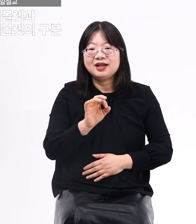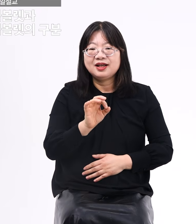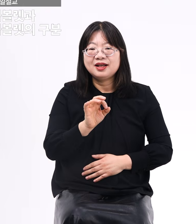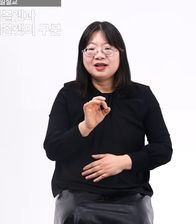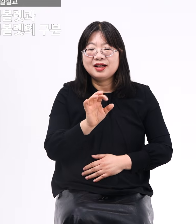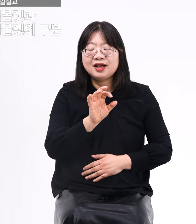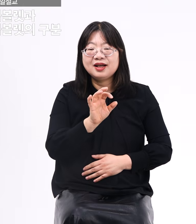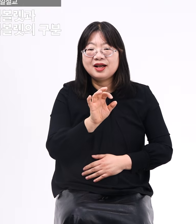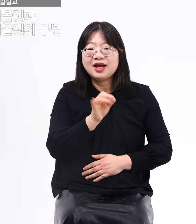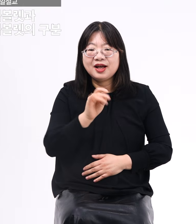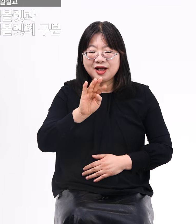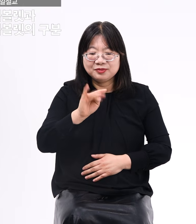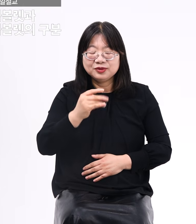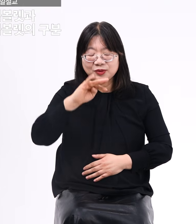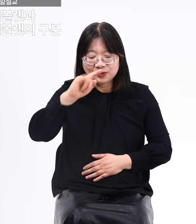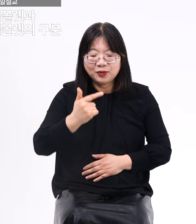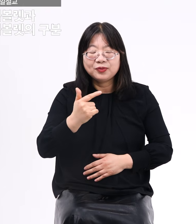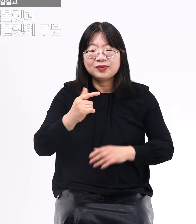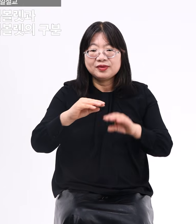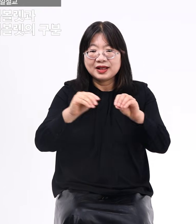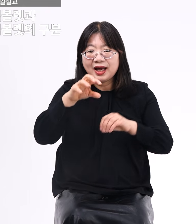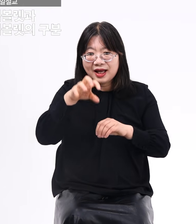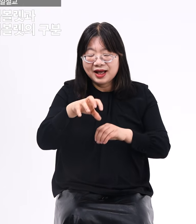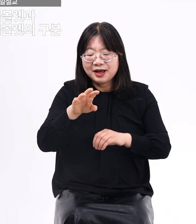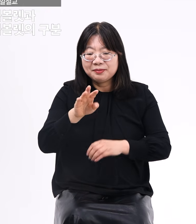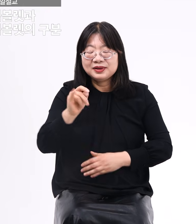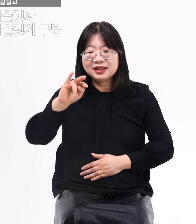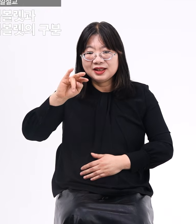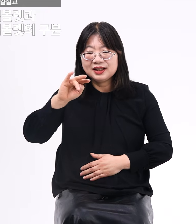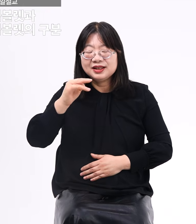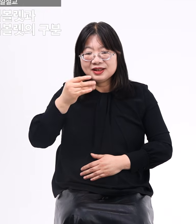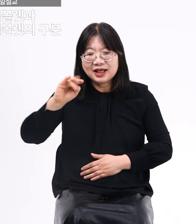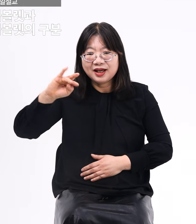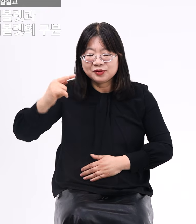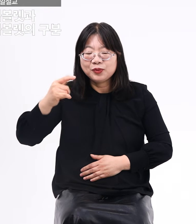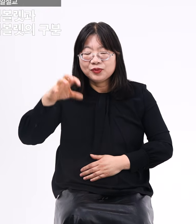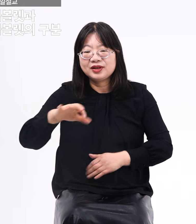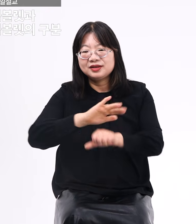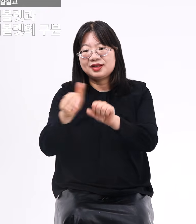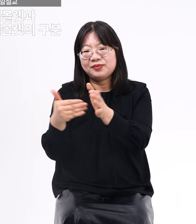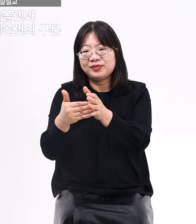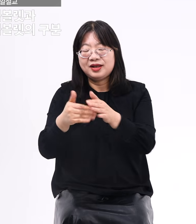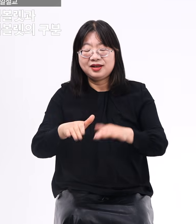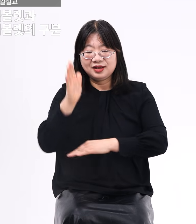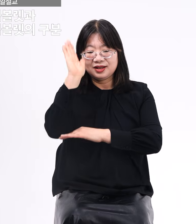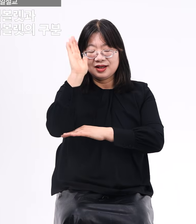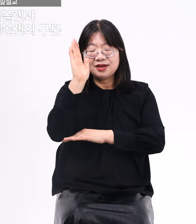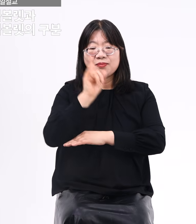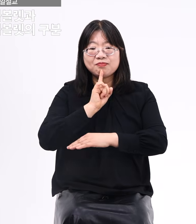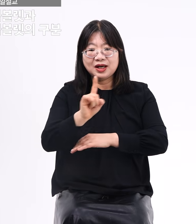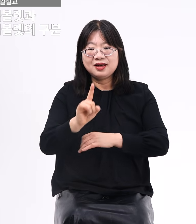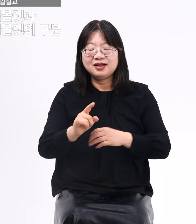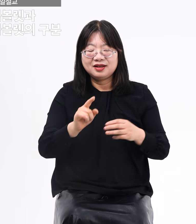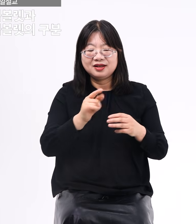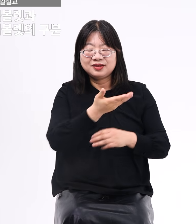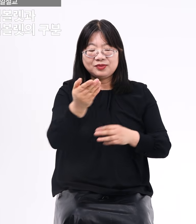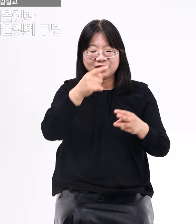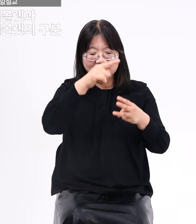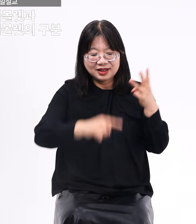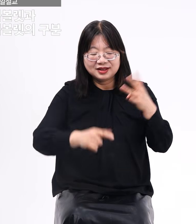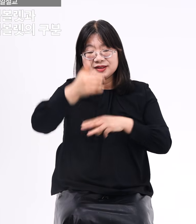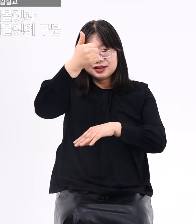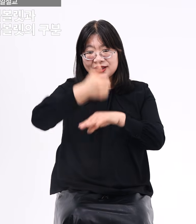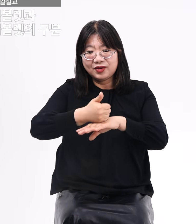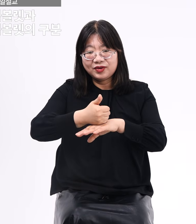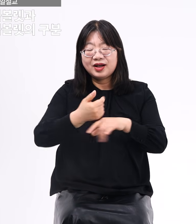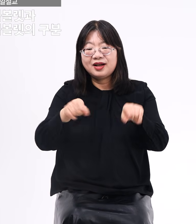비라돈에 장사되었더라. 저는 이 말씀을 마치면서 여러분들과 세 가지